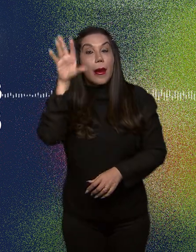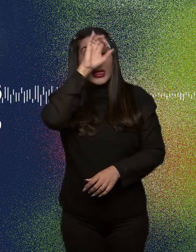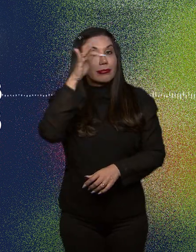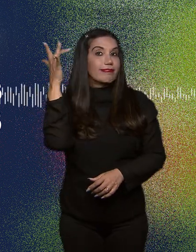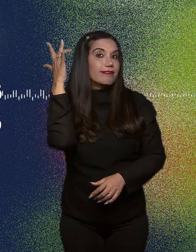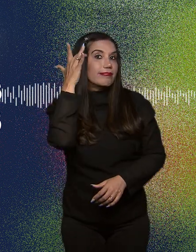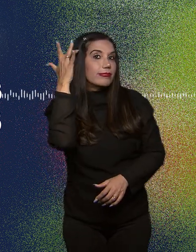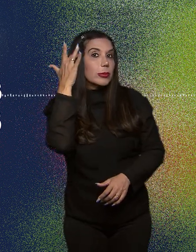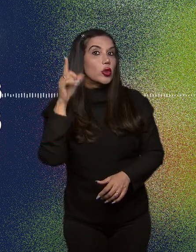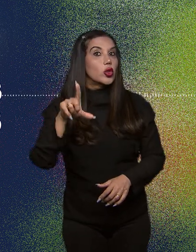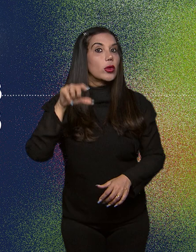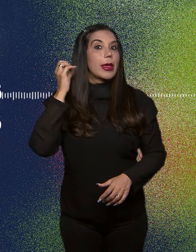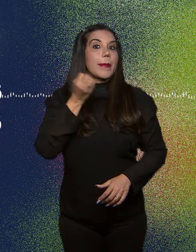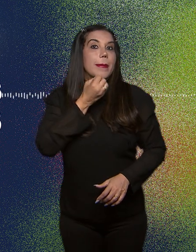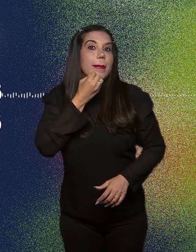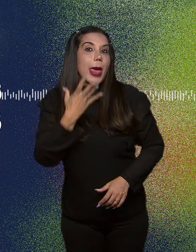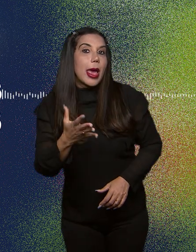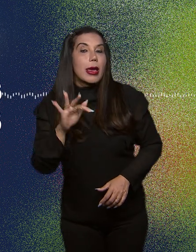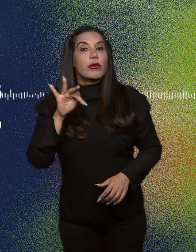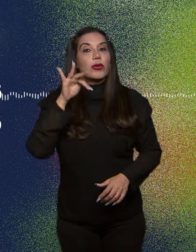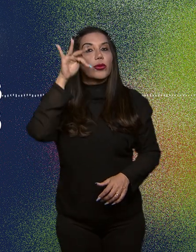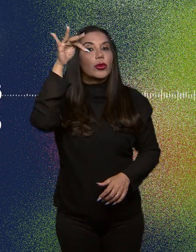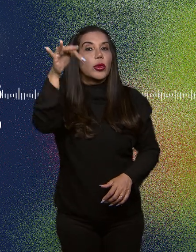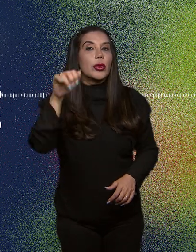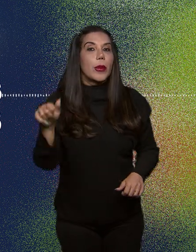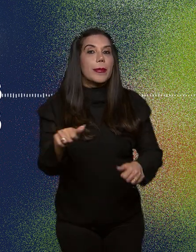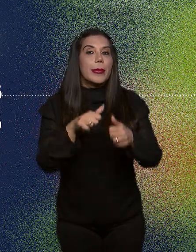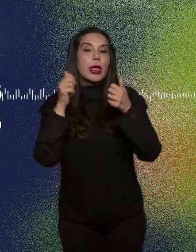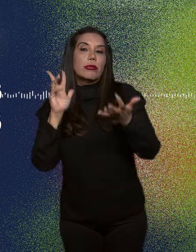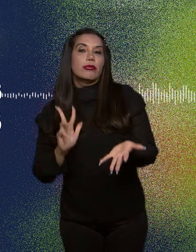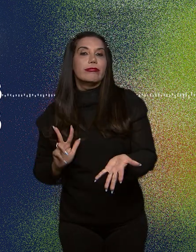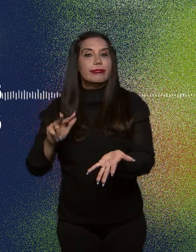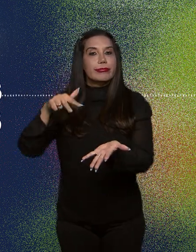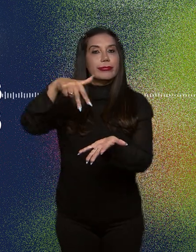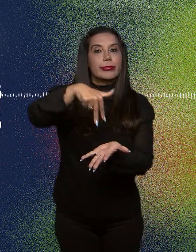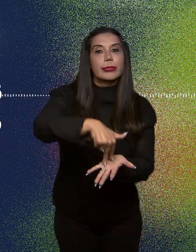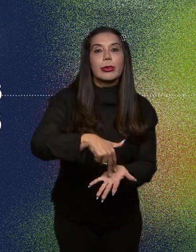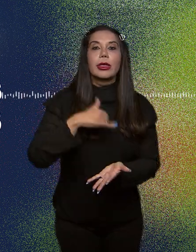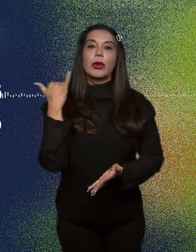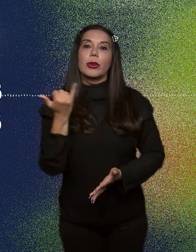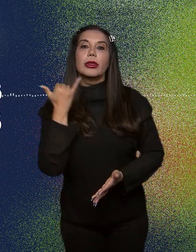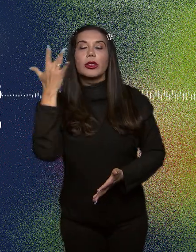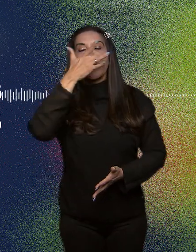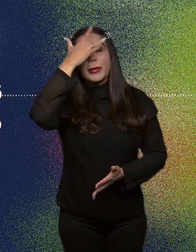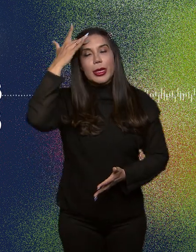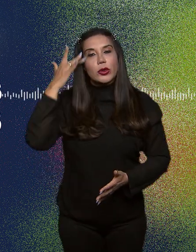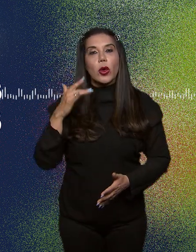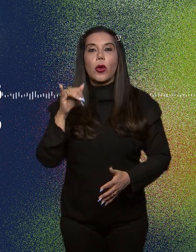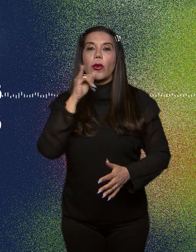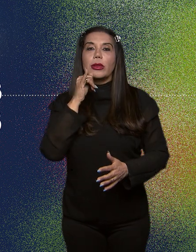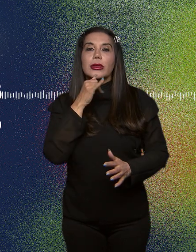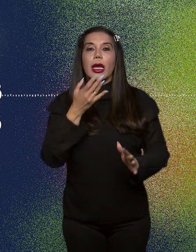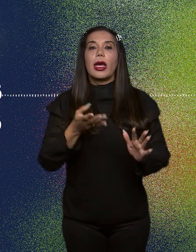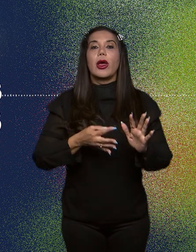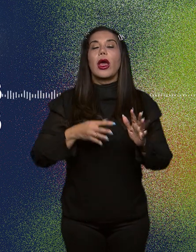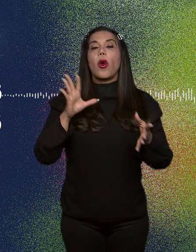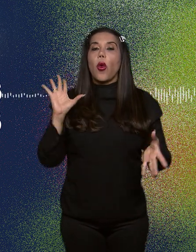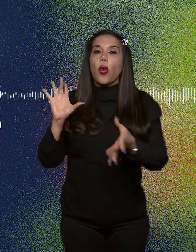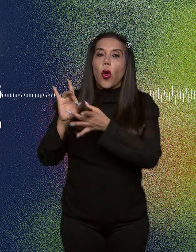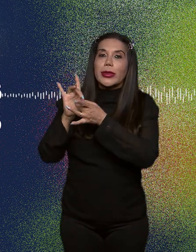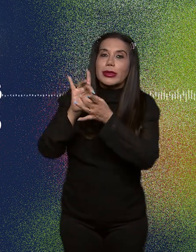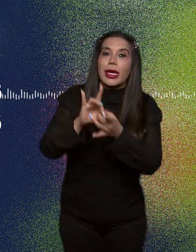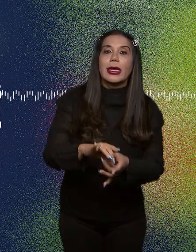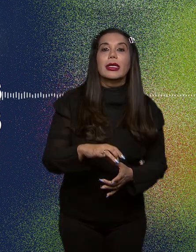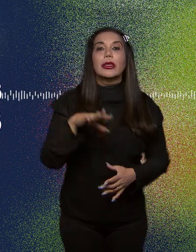lembrar que escolher bem tem a perspectiva, tem o lugar de fala, tem o lugar onde essa pessoa se encontra, o contexto dela, né? Então